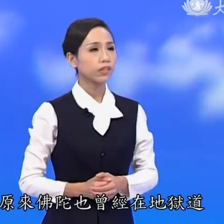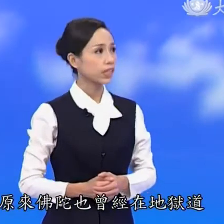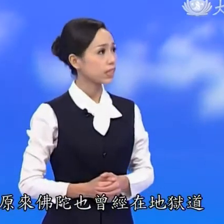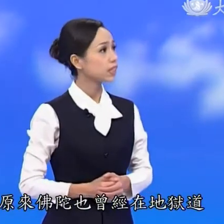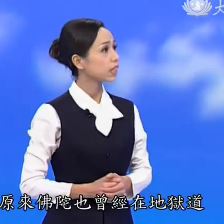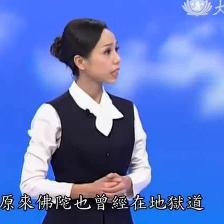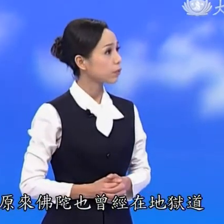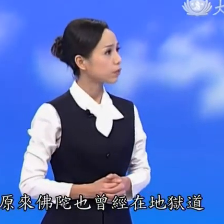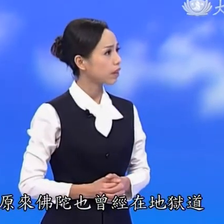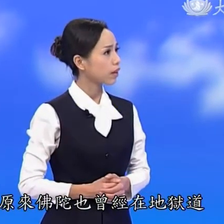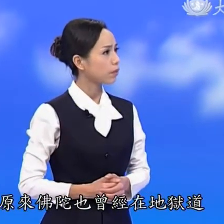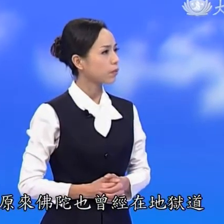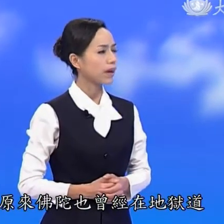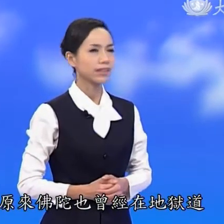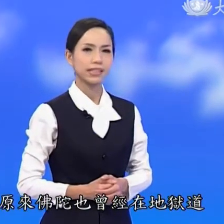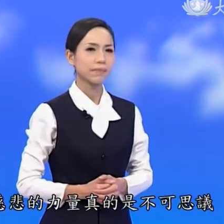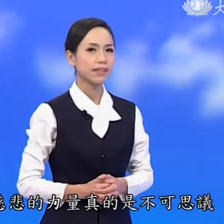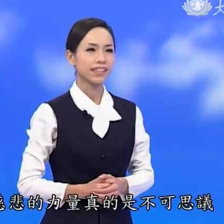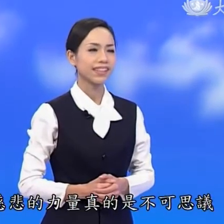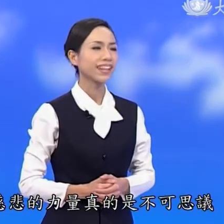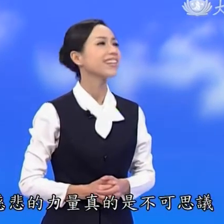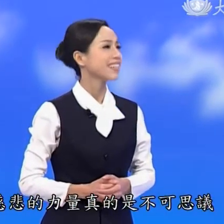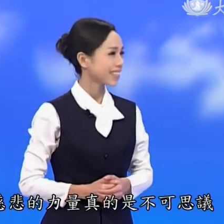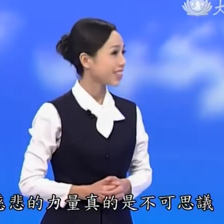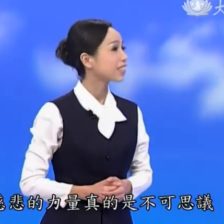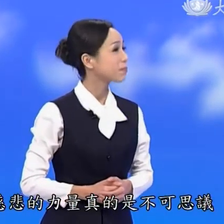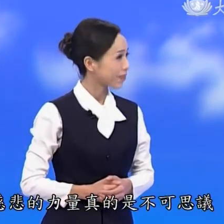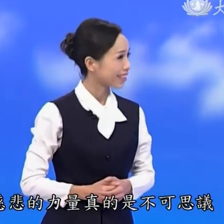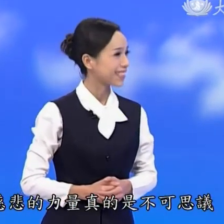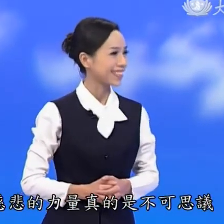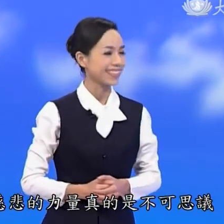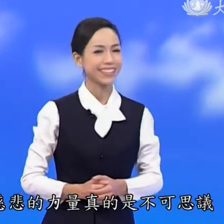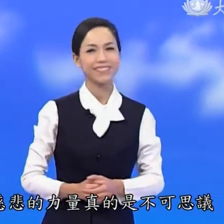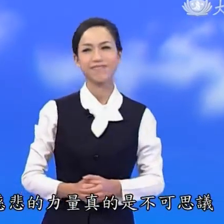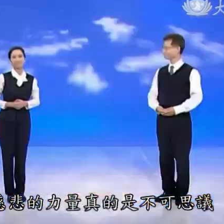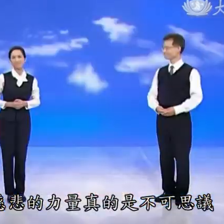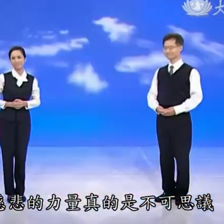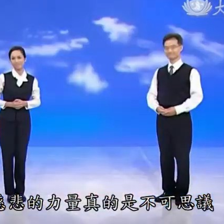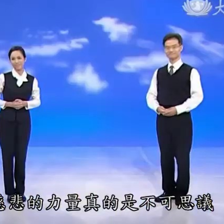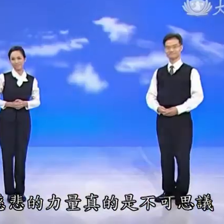也曾经在地狱道。哇，慈悲的力量真的是不可思议。